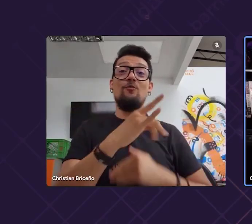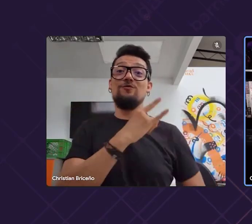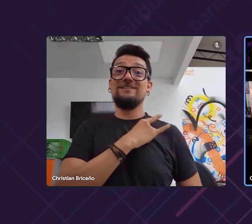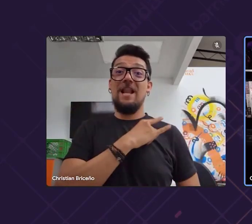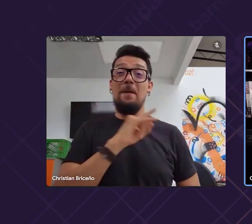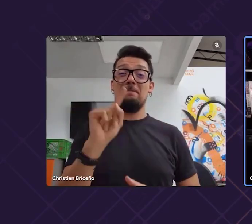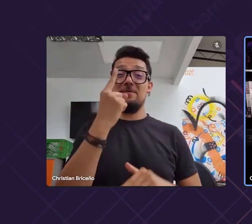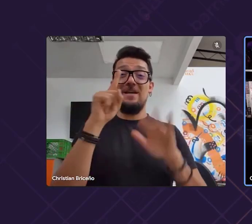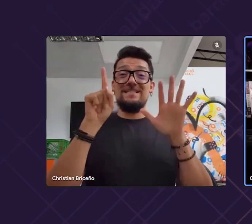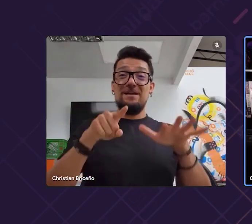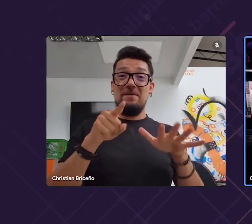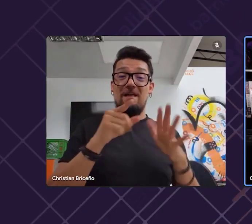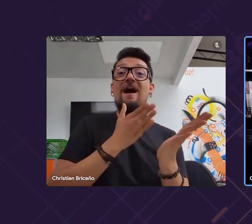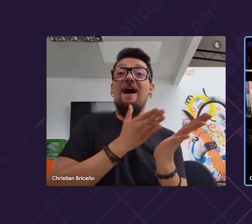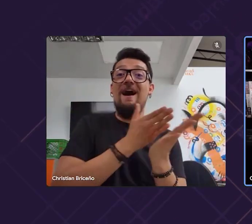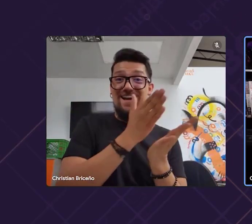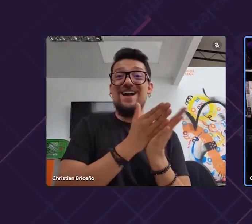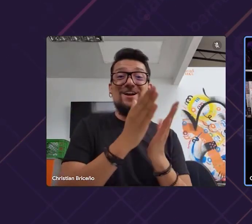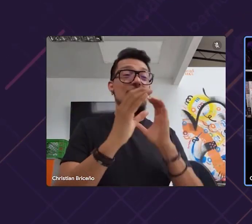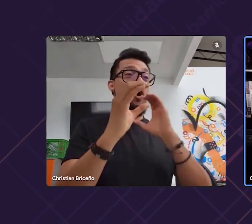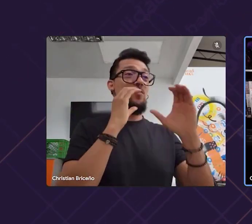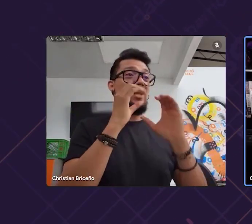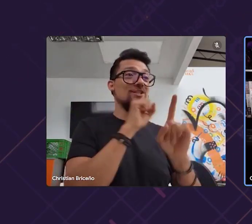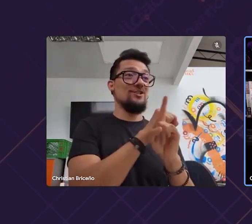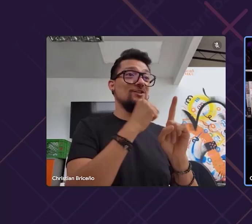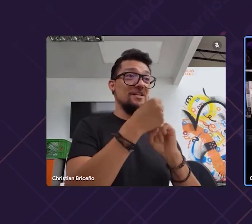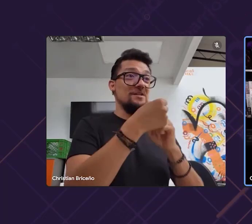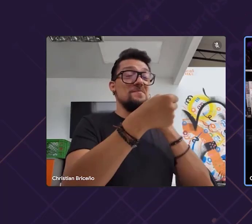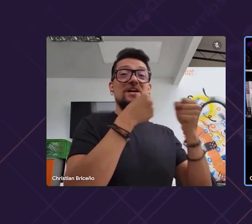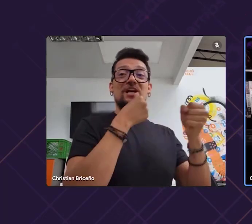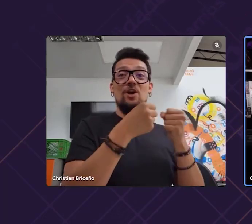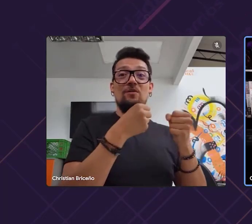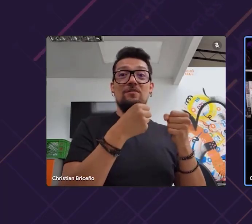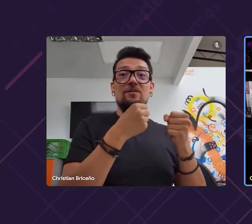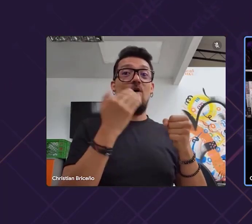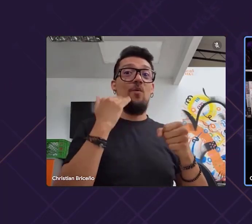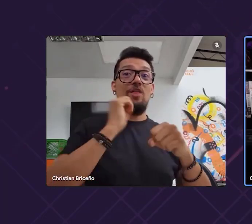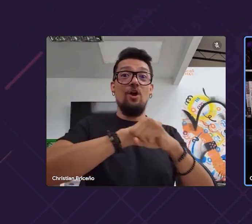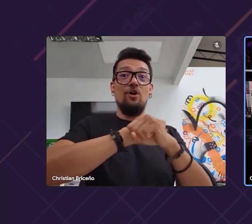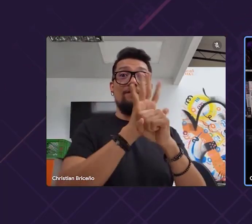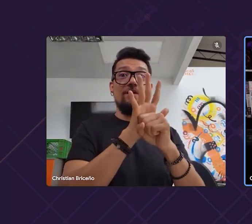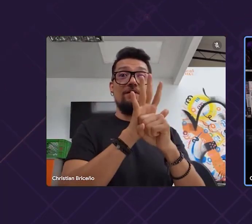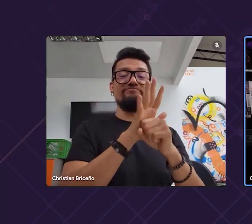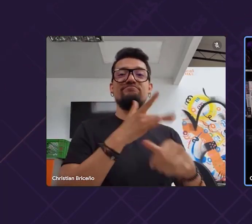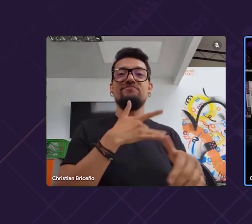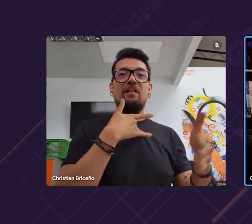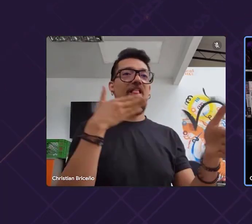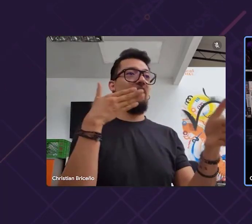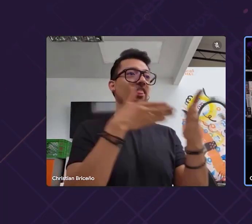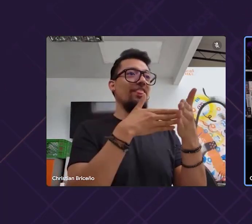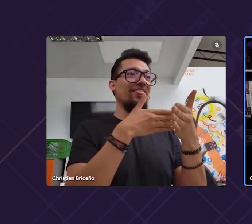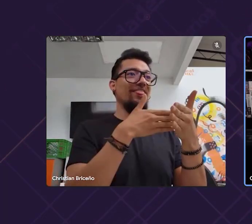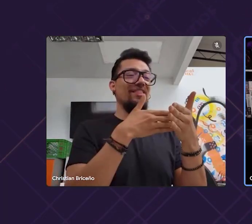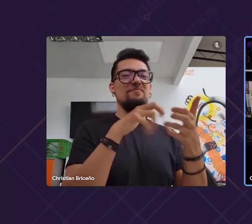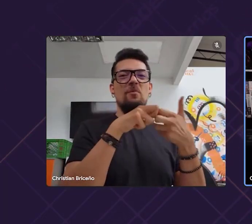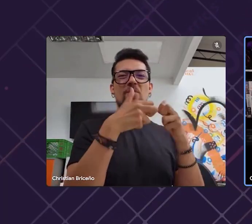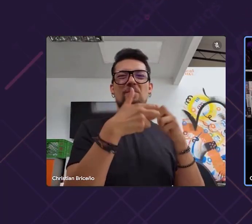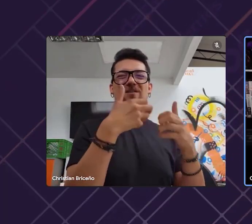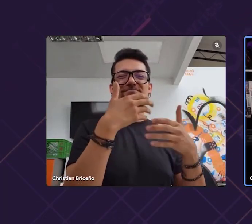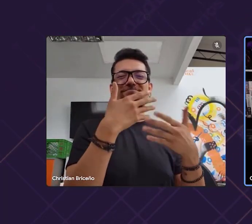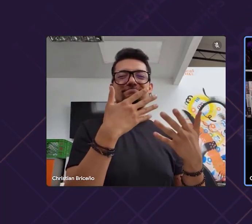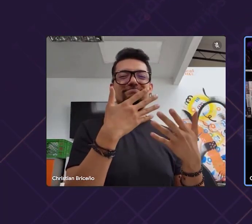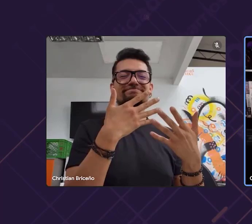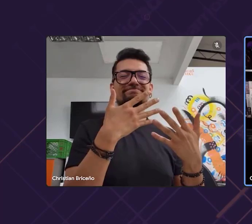a trabajar, yo no tenía ninguna experiencia ni en periodismo, ni en presentación, pero realmente